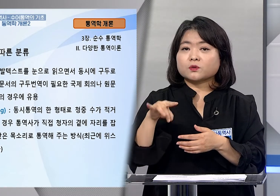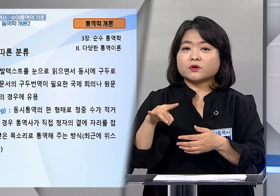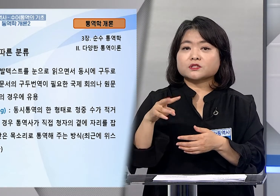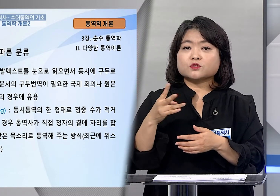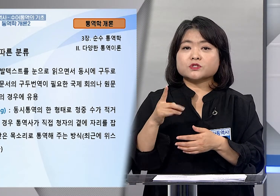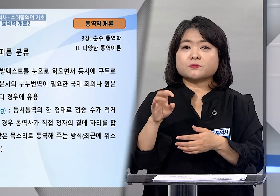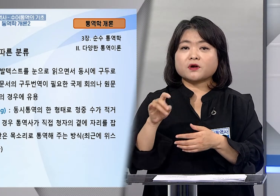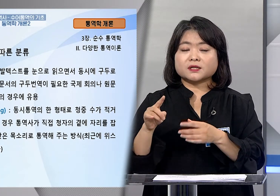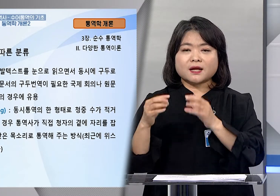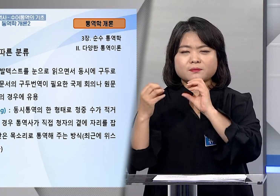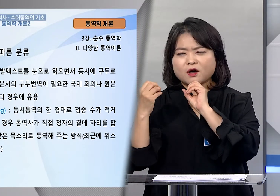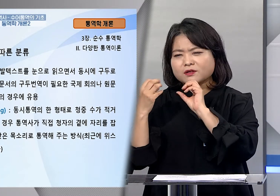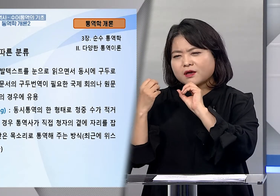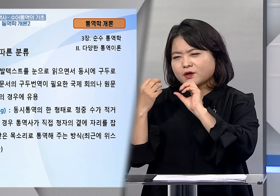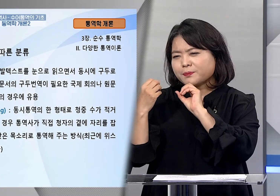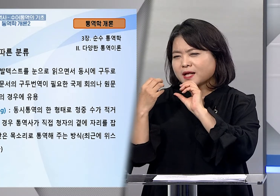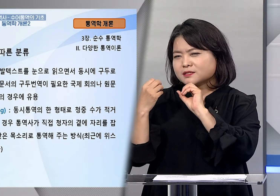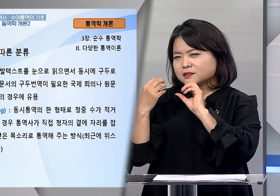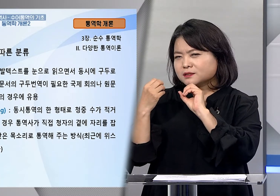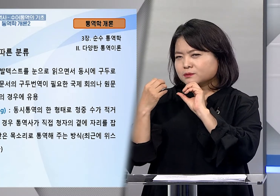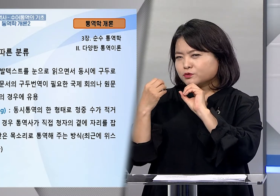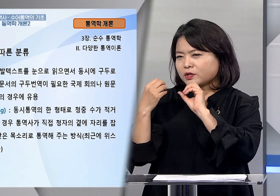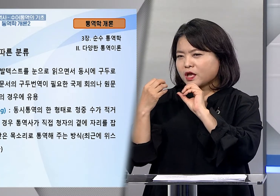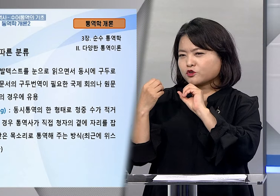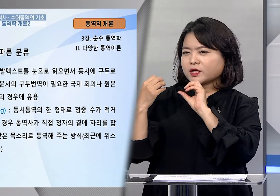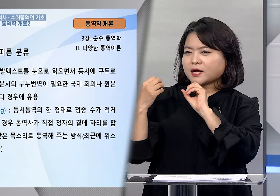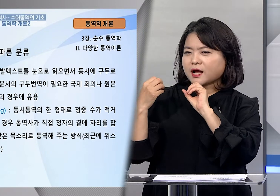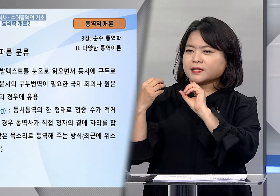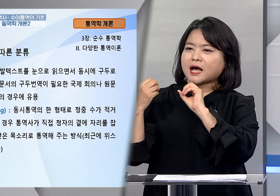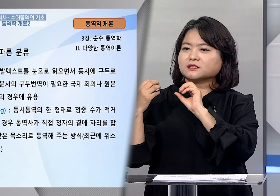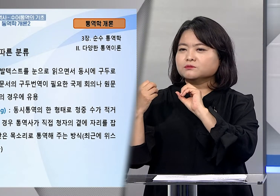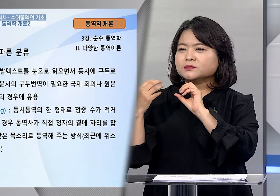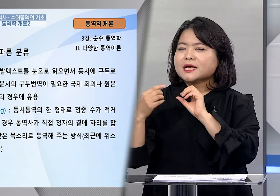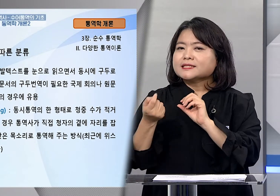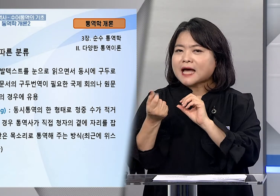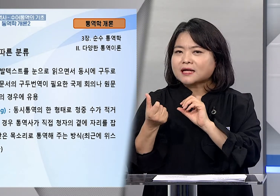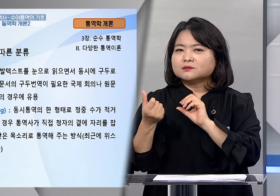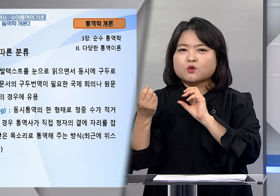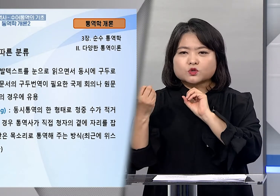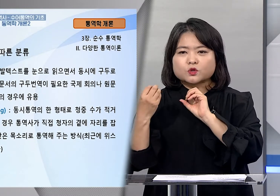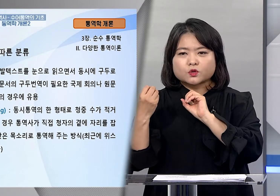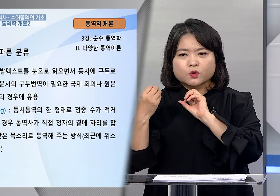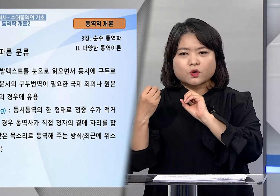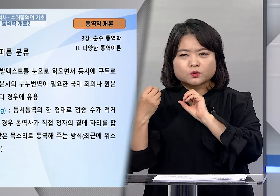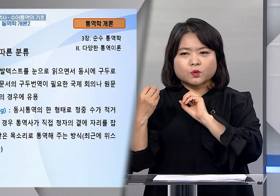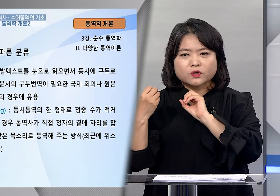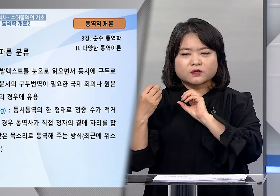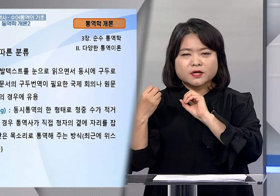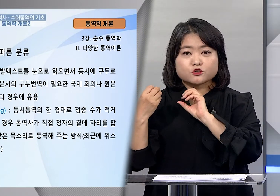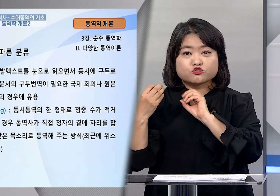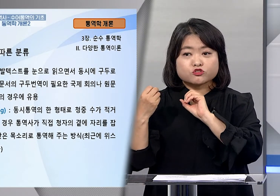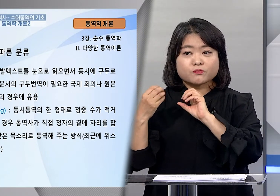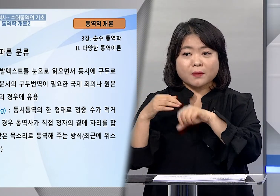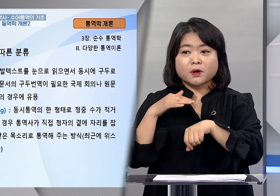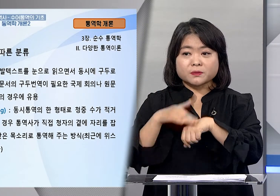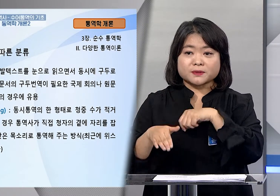통역에서는 위스퍼링을 하면 옆에 앉은 분의 귀에다가 작은 목소리로 통역을 해주는 방법입니다.